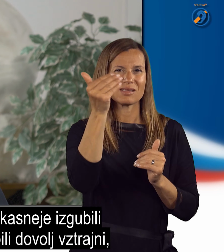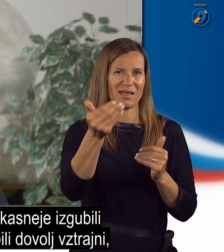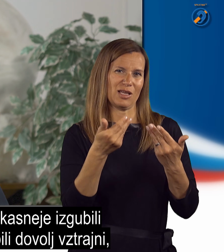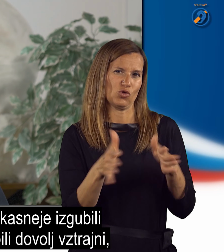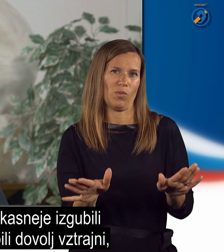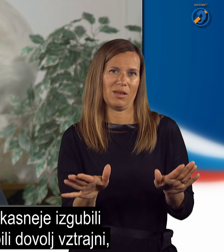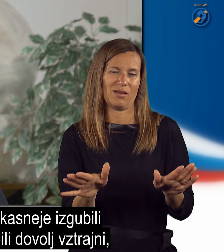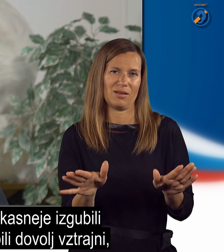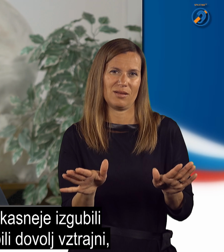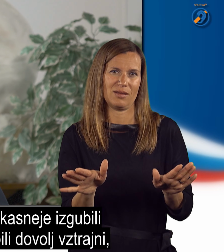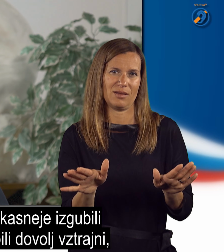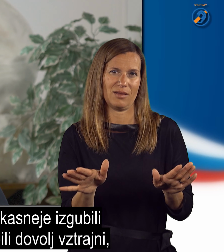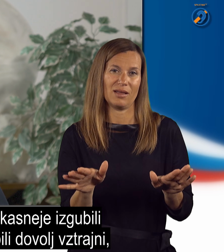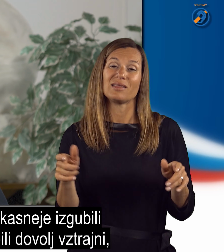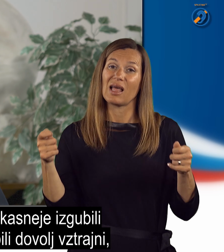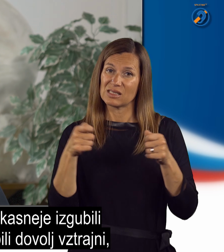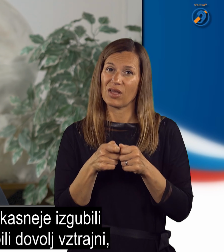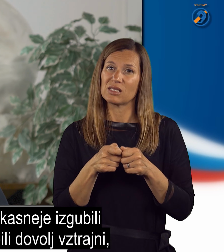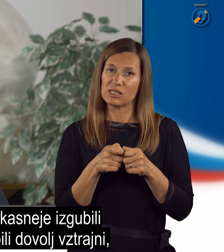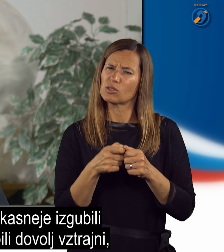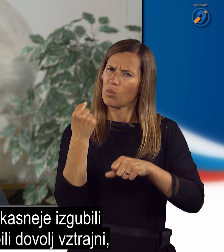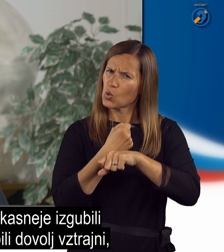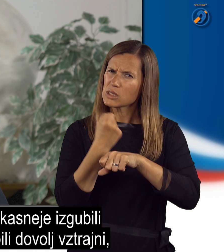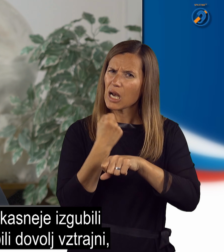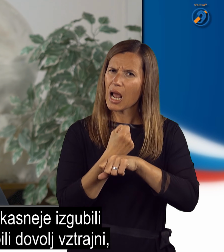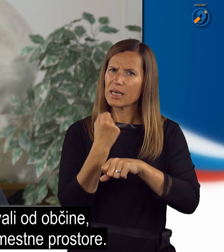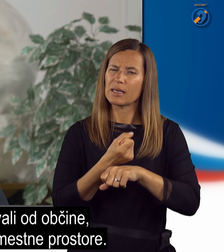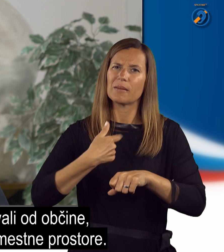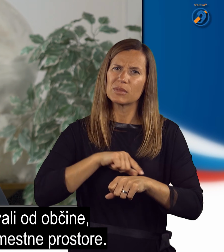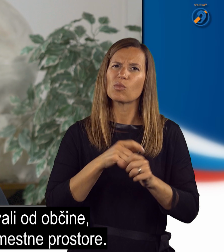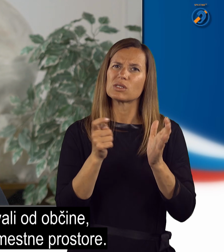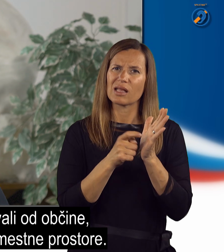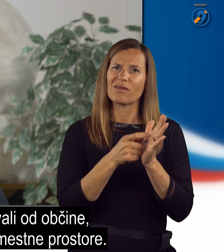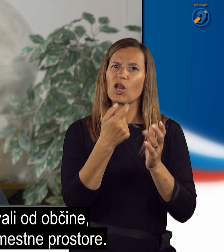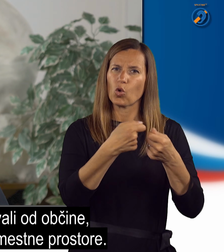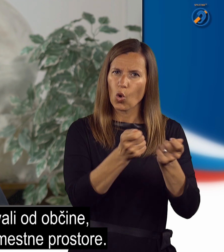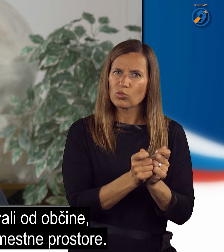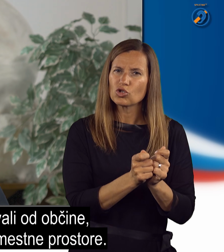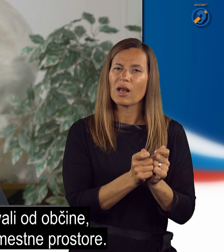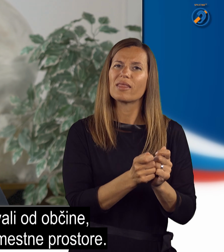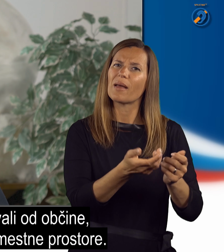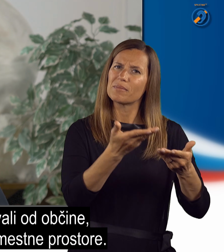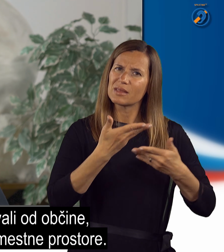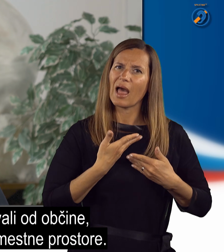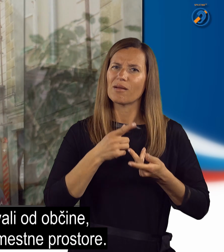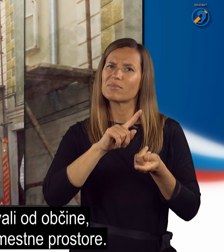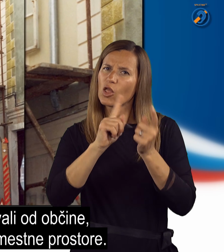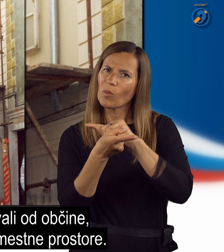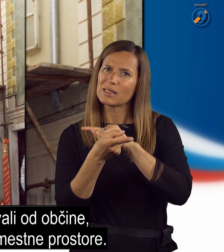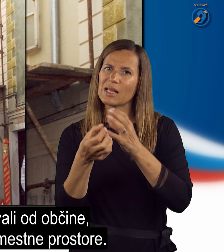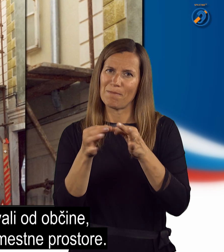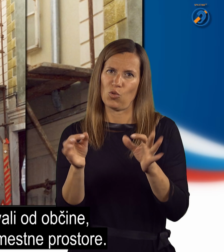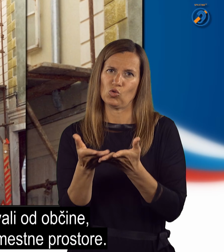zgubili in na Zvezi smo bili dovolj vztrajni, da smo zahtevali od občine, da nam da